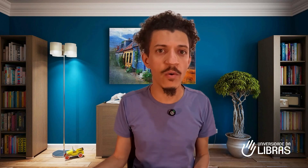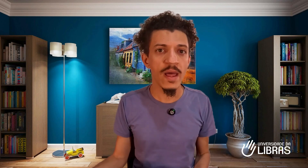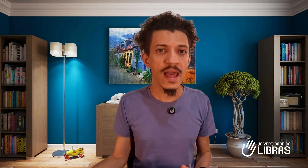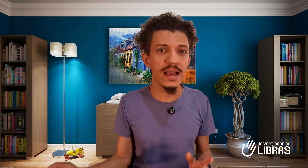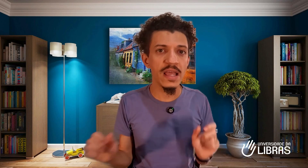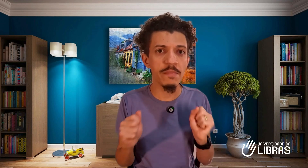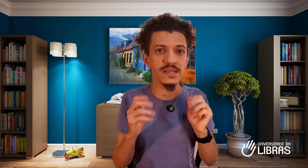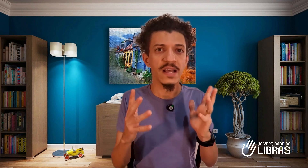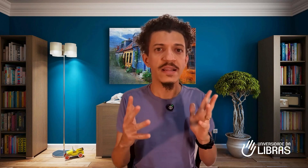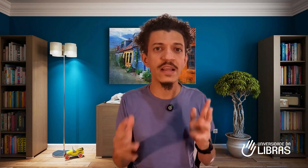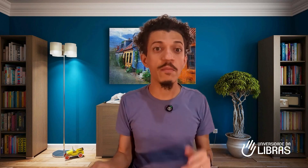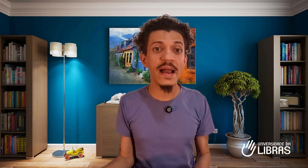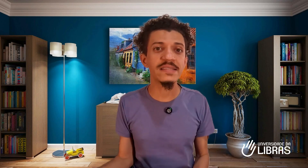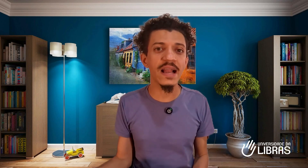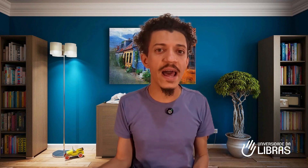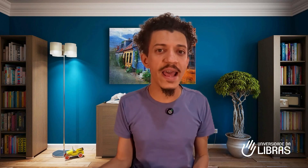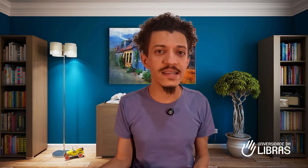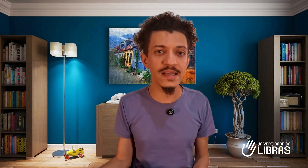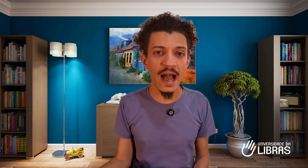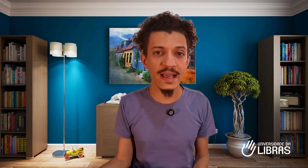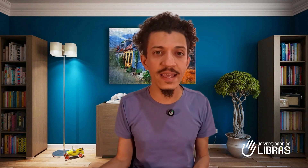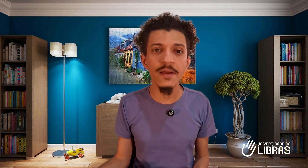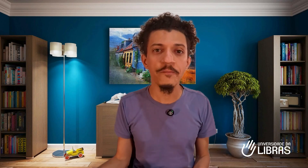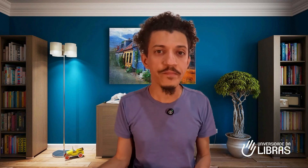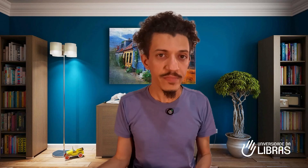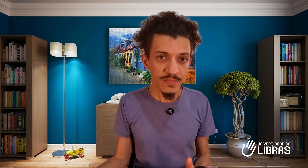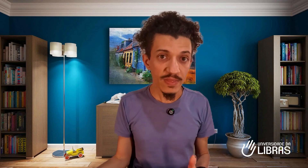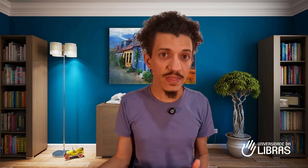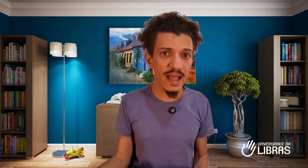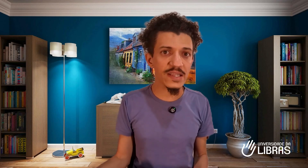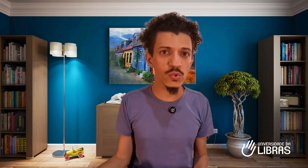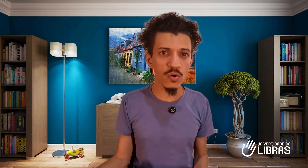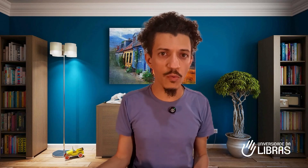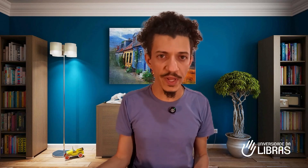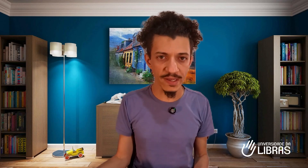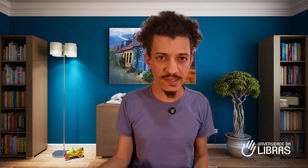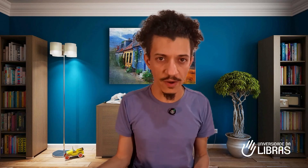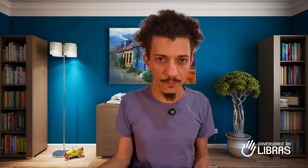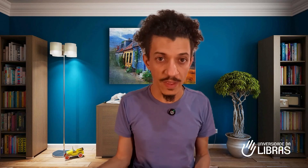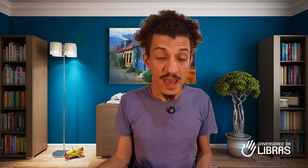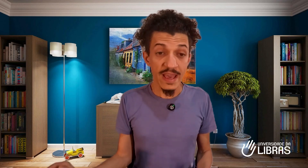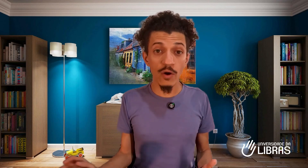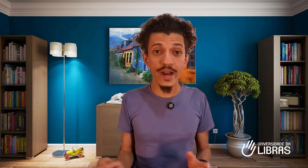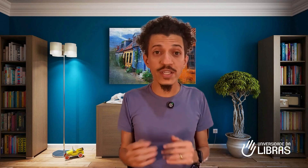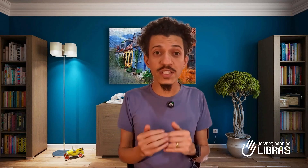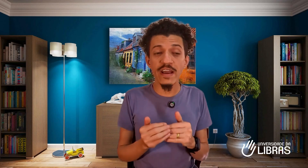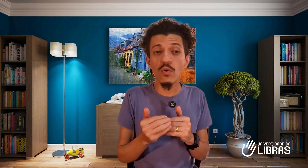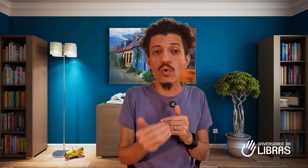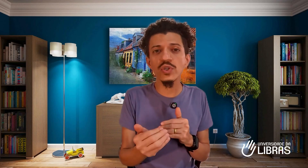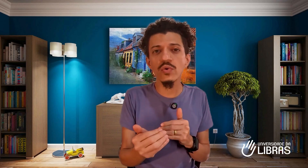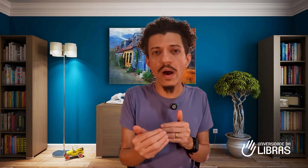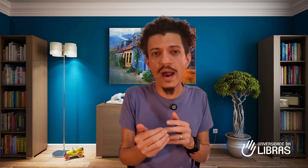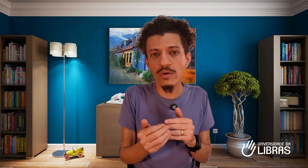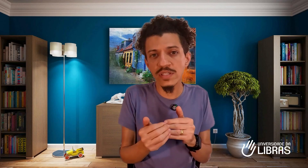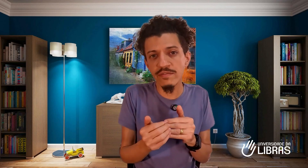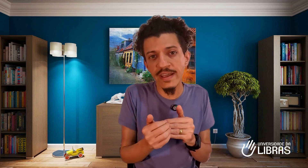em Libras, tendo mais clareza aqui na sua comunicação. E agora a gente vai continuar onde você vai